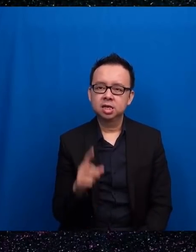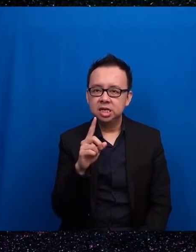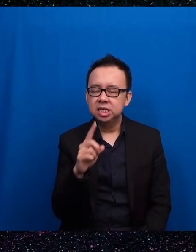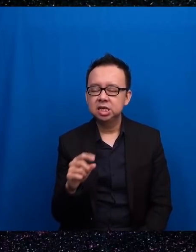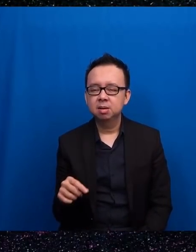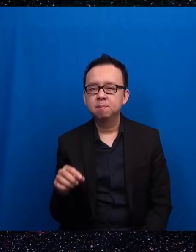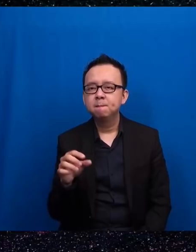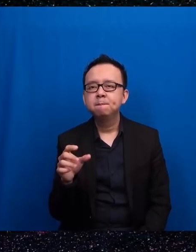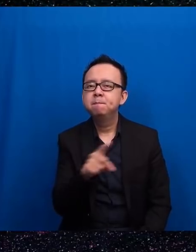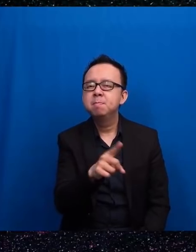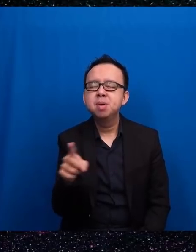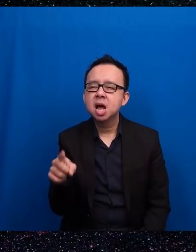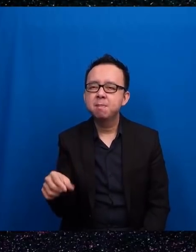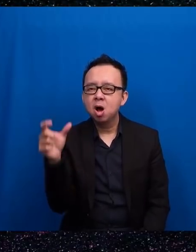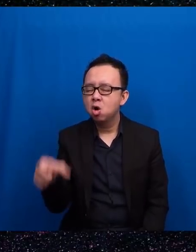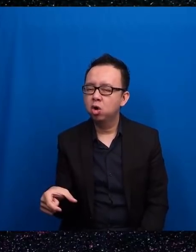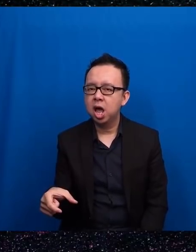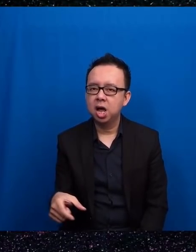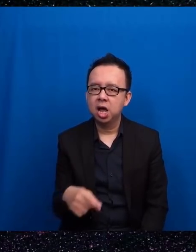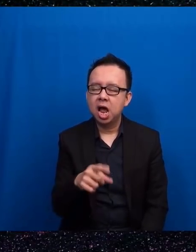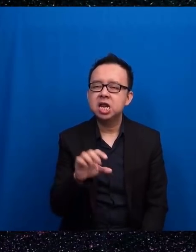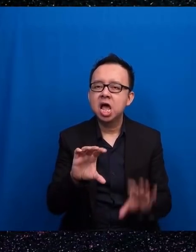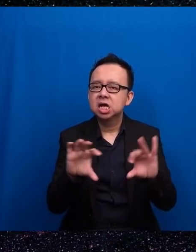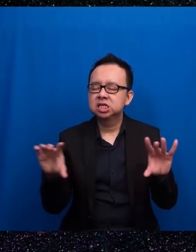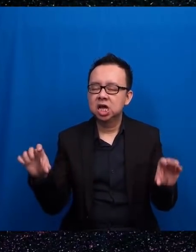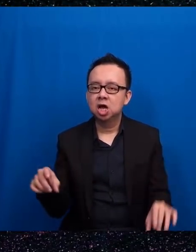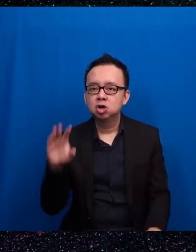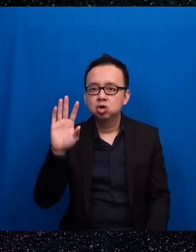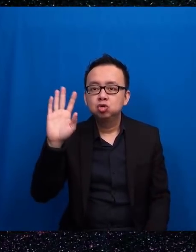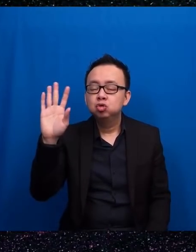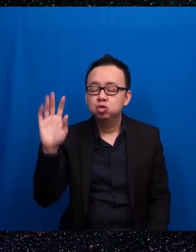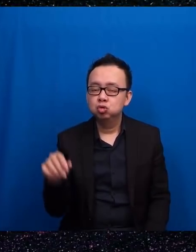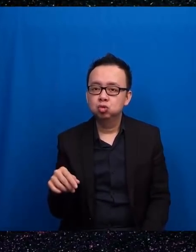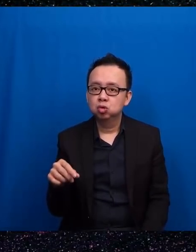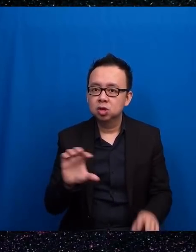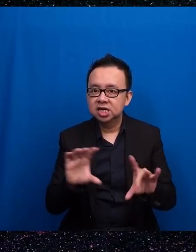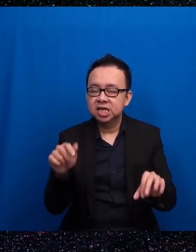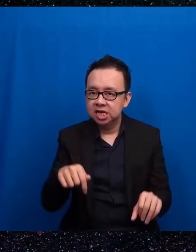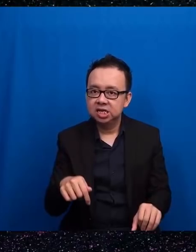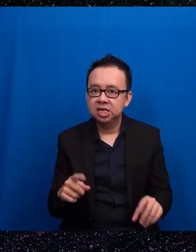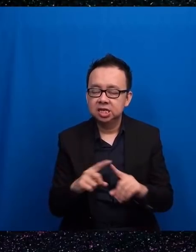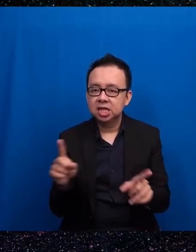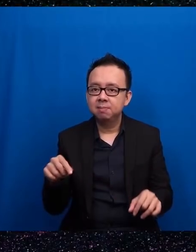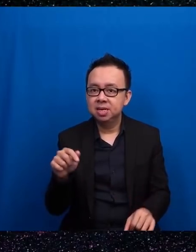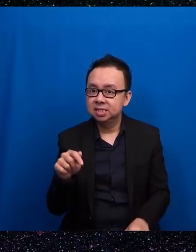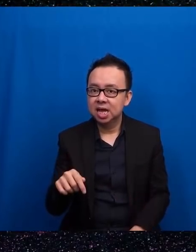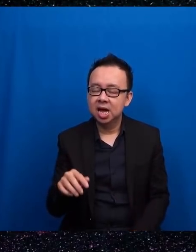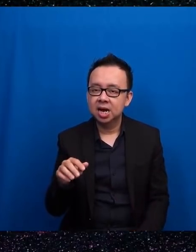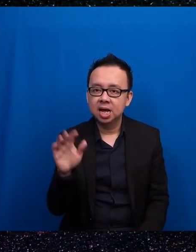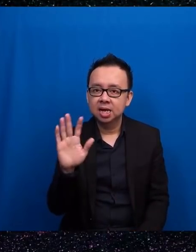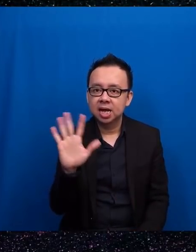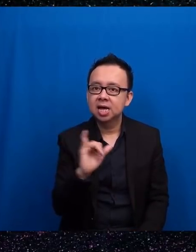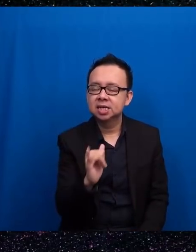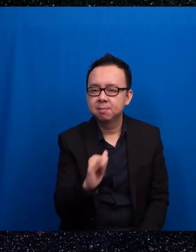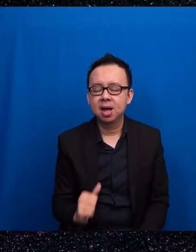yang ini ada beberapa yang bisnisnya harusnya ini, tapi dia berubah haluan tetap sama bisnisnya, tapi sekarang cara